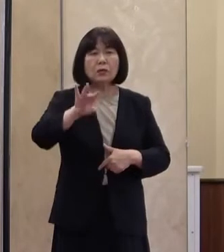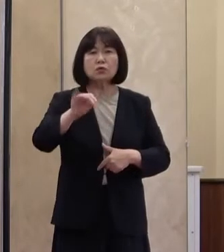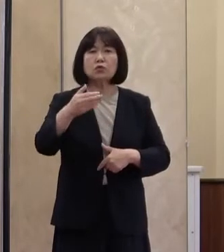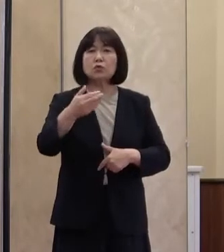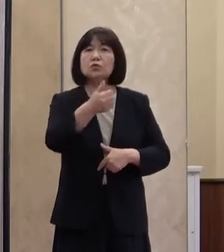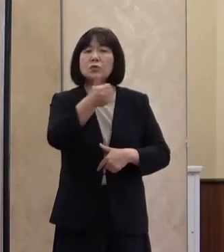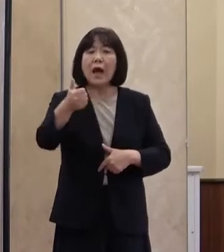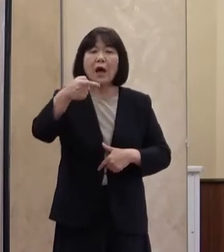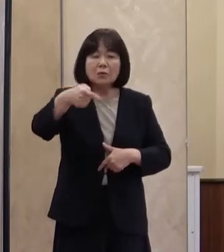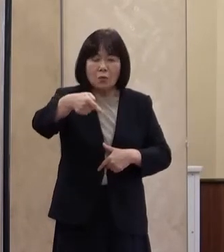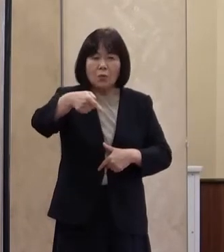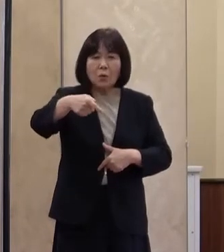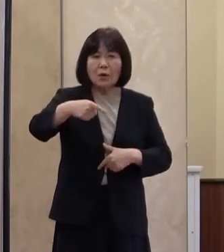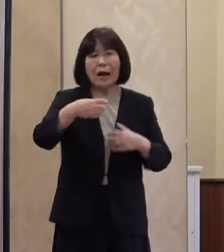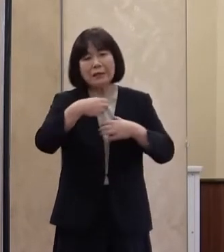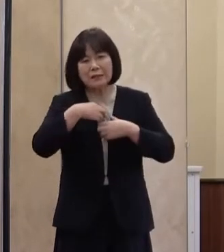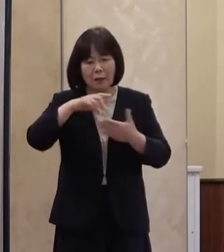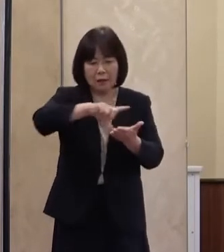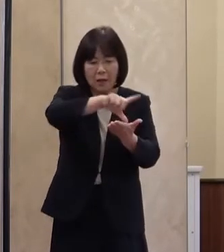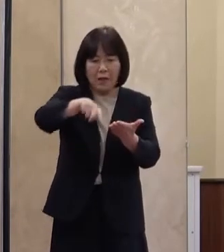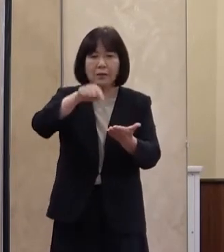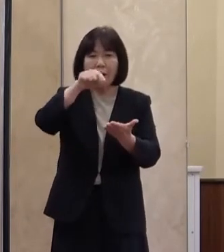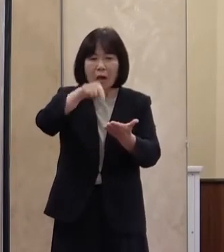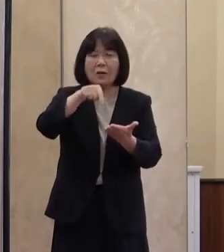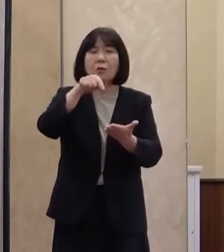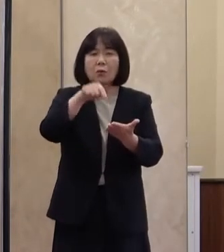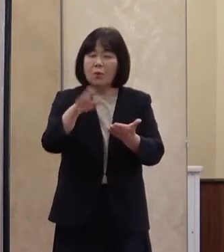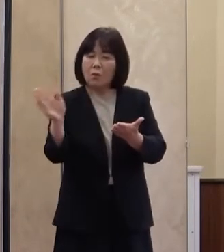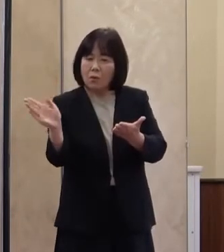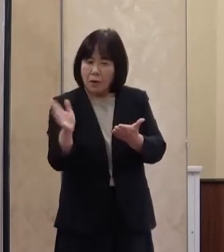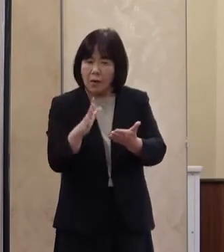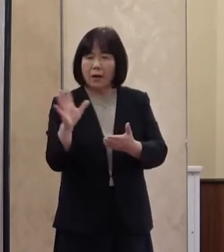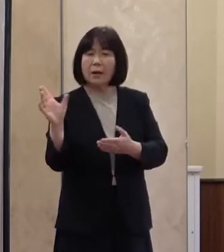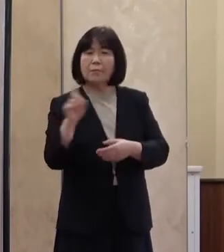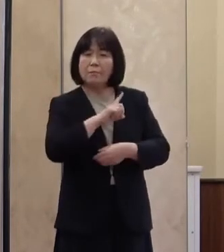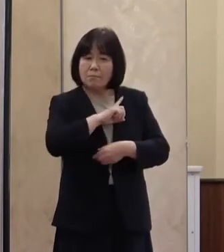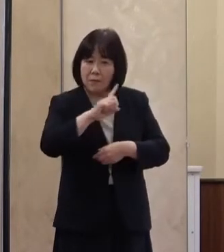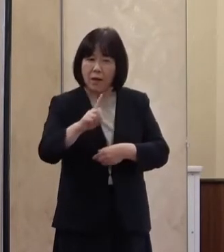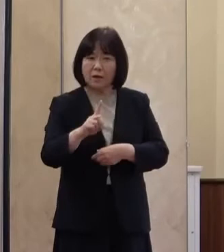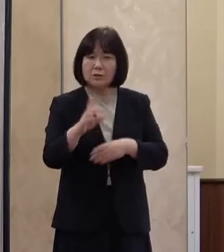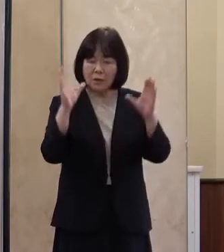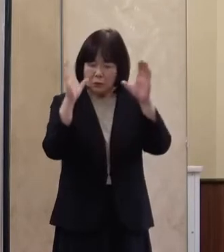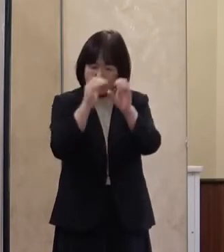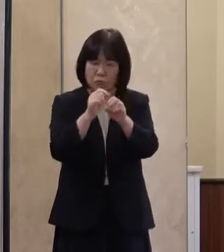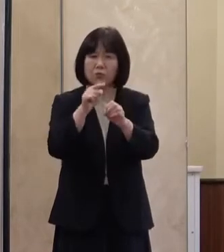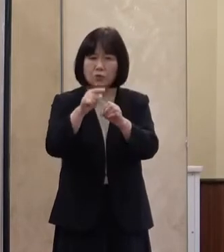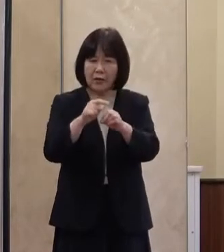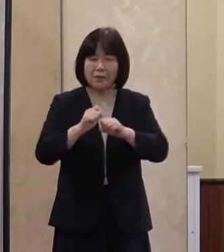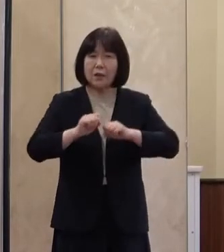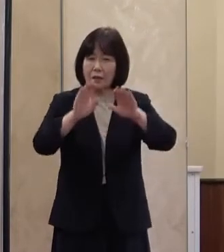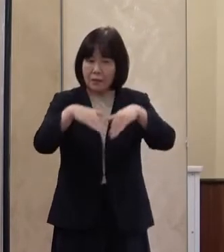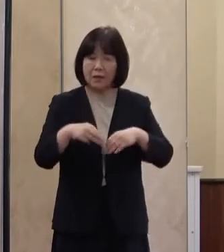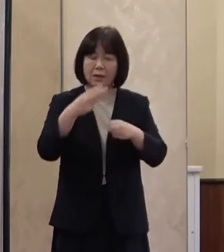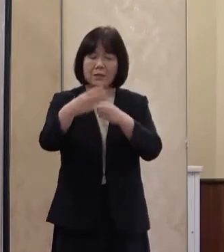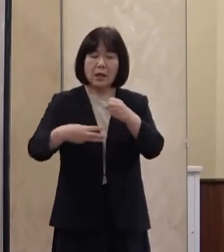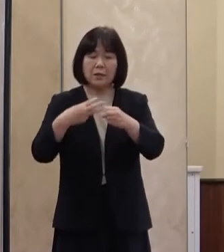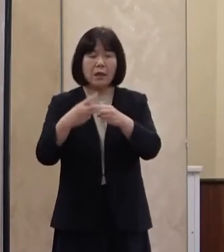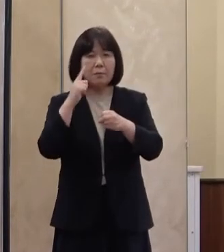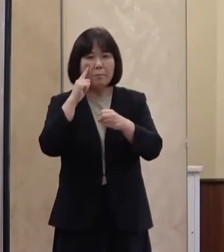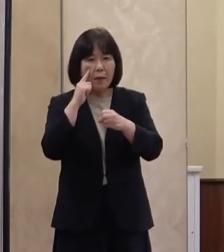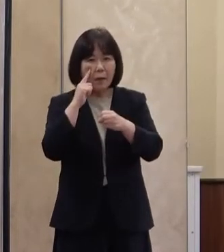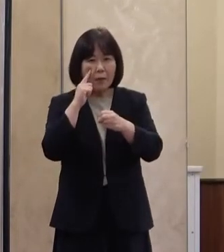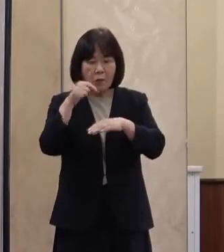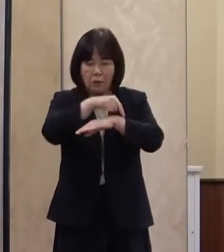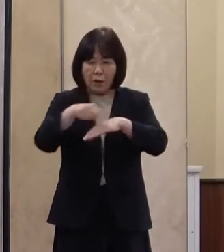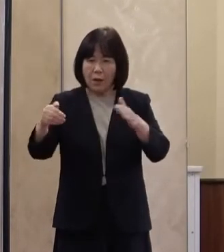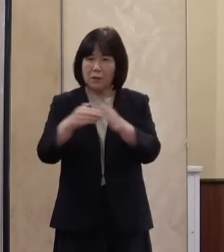険なエリアなわけですけど、あれ危険なエリアであればそこからまずは重点的にやっていくというのをやりました。もうこれは3年目の計画は実施は完